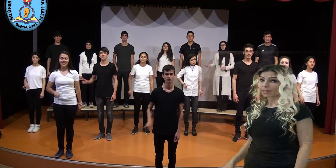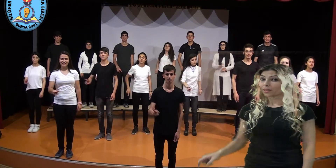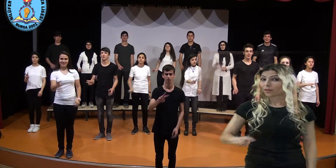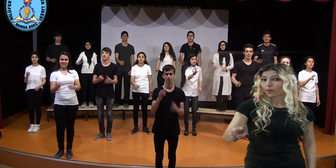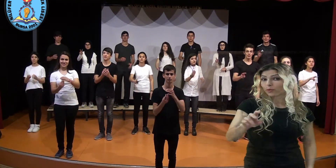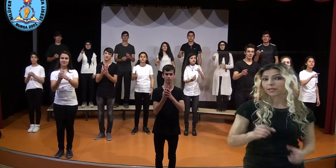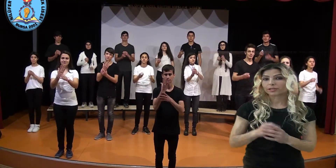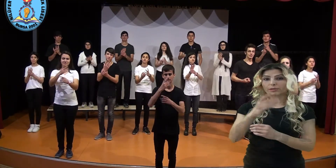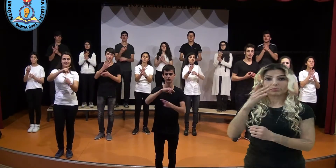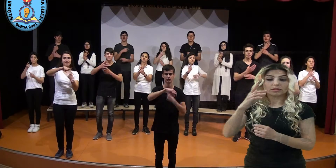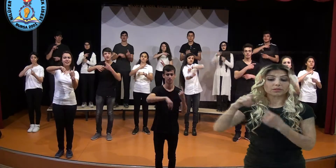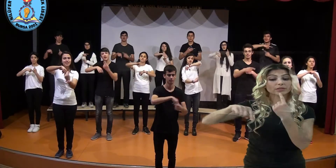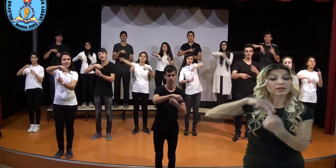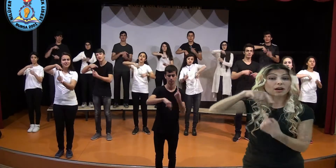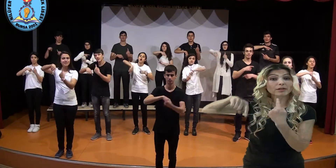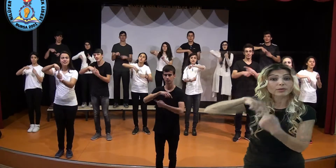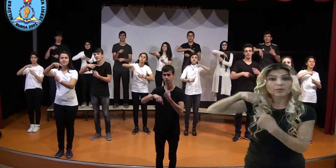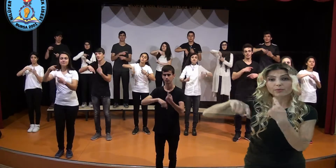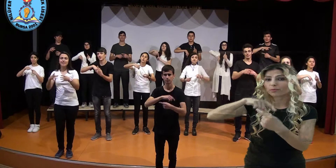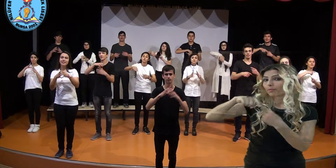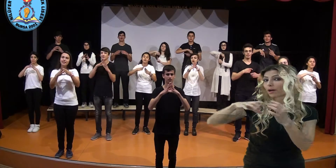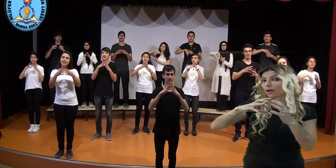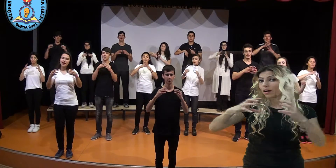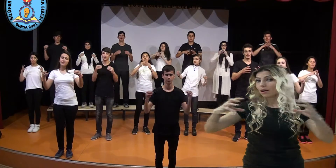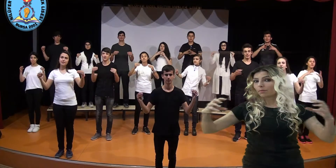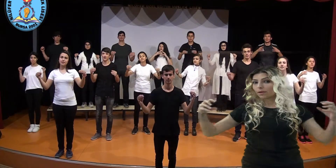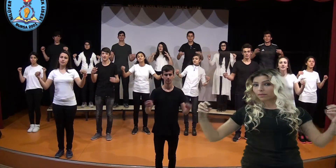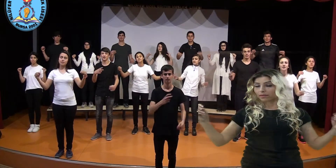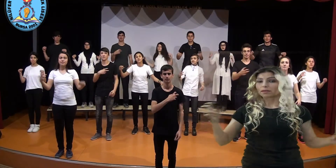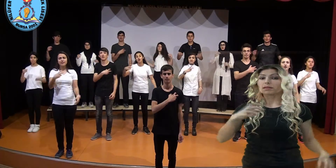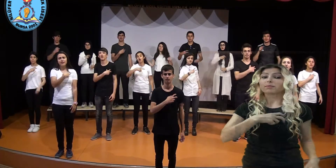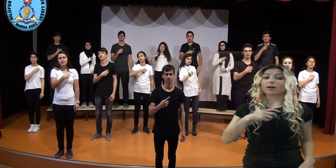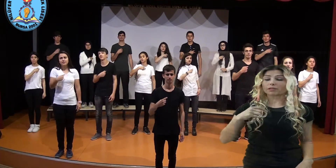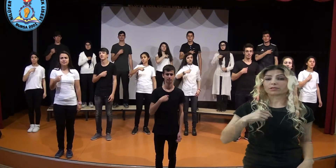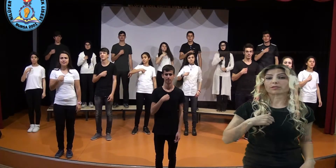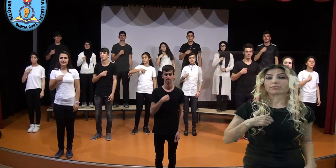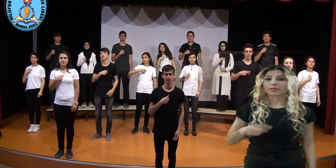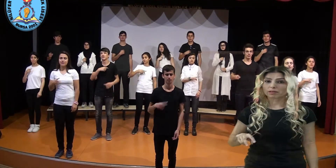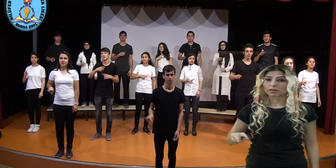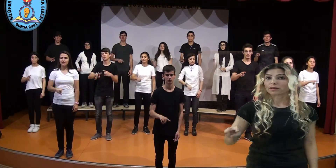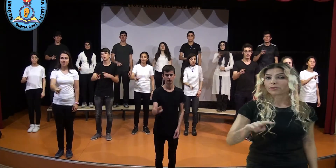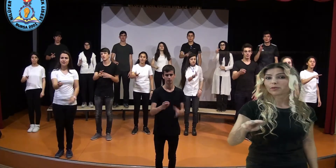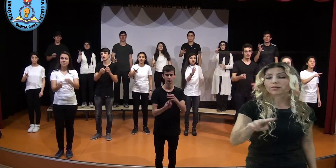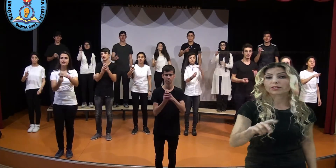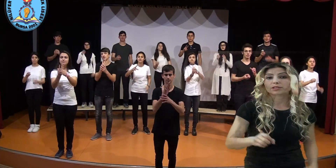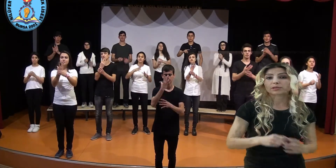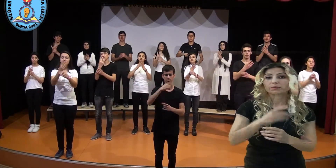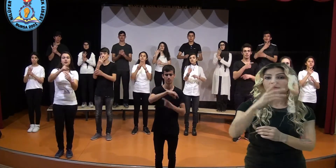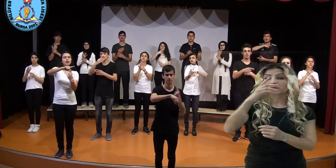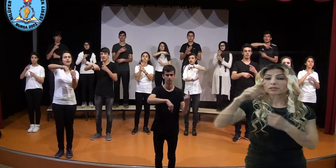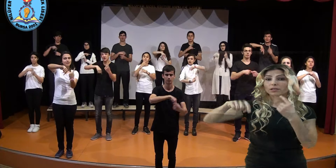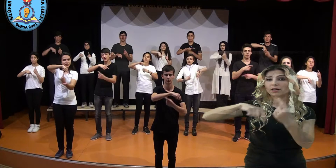Yola çıkmış arıyorum, kaybettim aşkımı. Yola